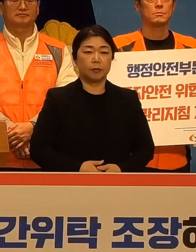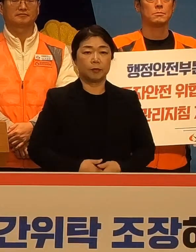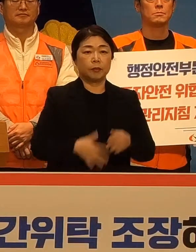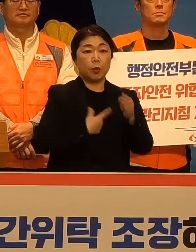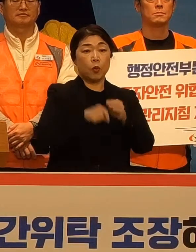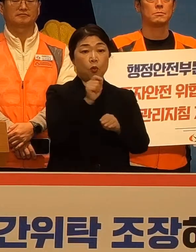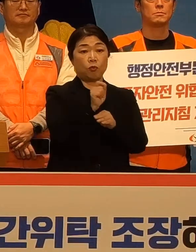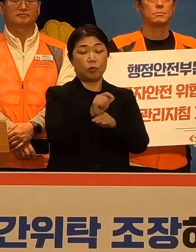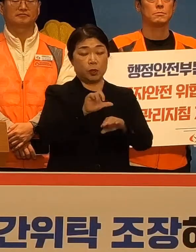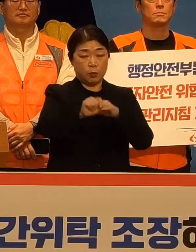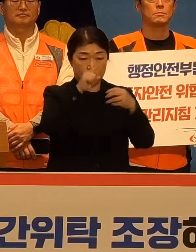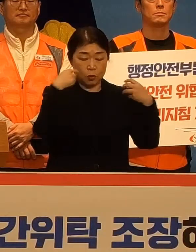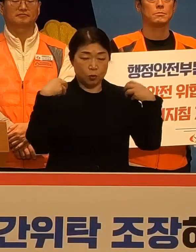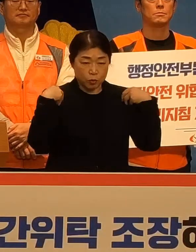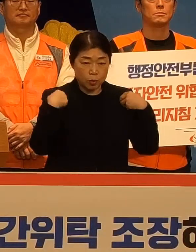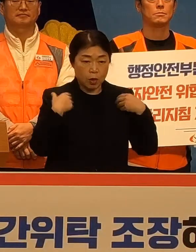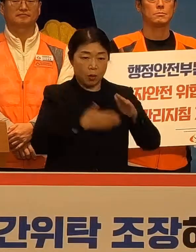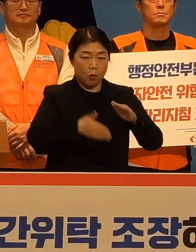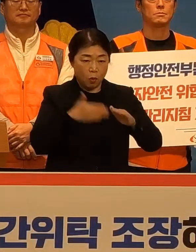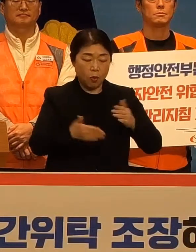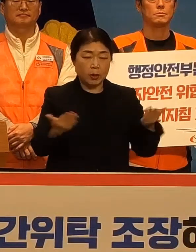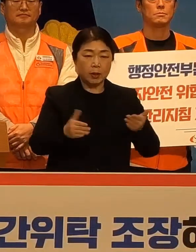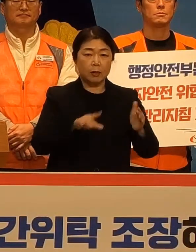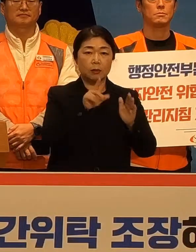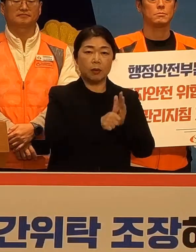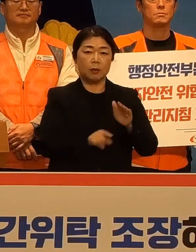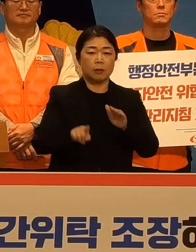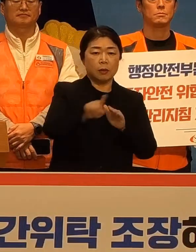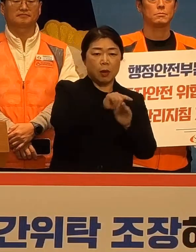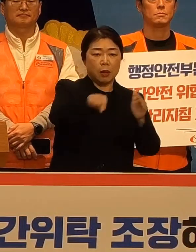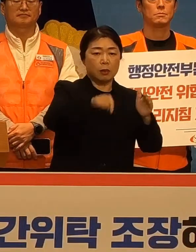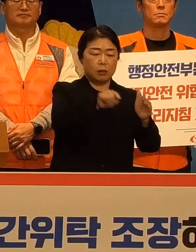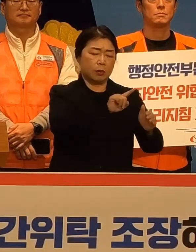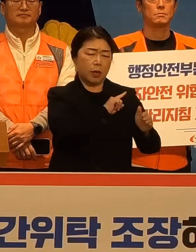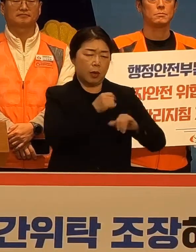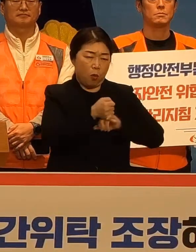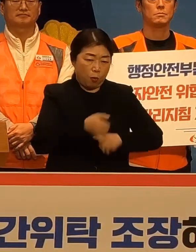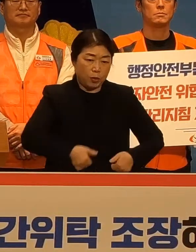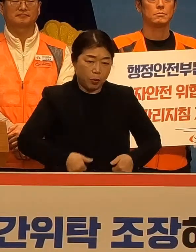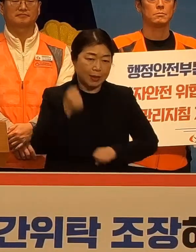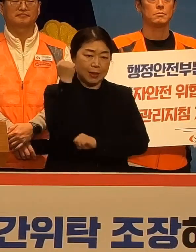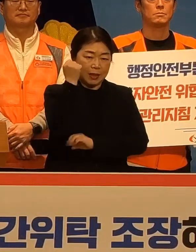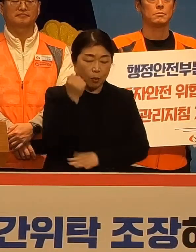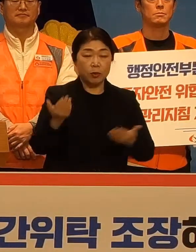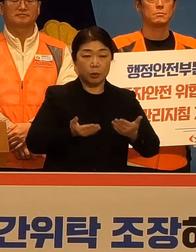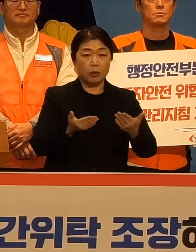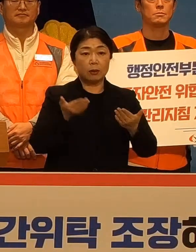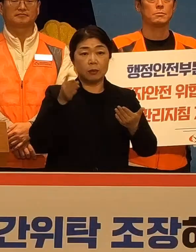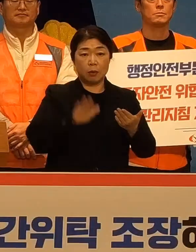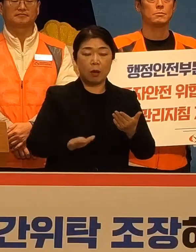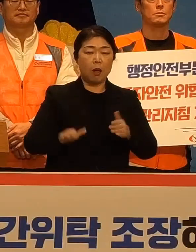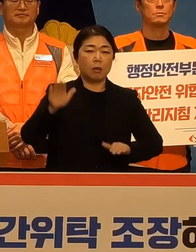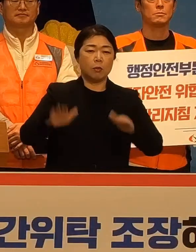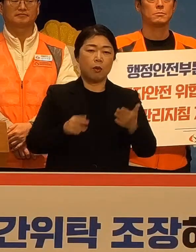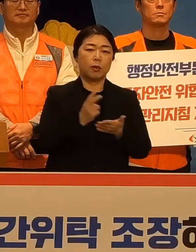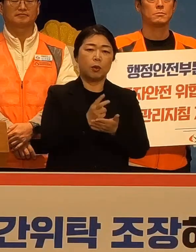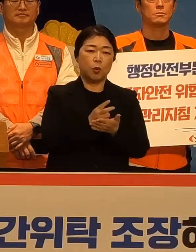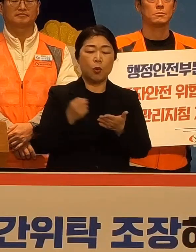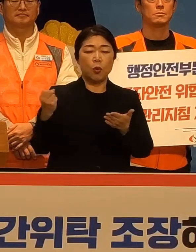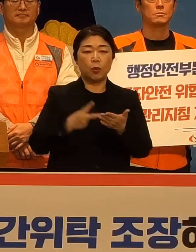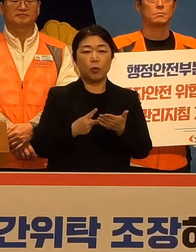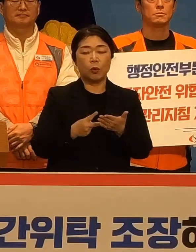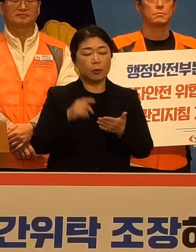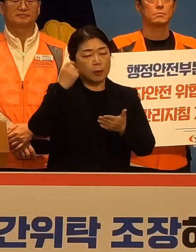각 지자체 공공행정의 최전선에서 필수적 역할을 수행하고 있습니다. 그럼에도 차별적 제도와